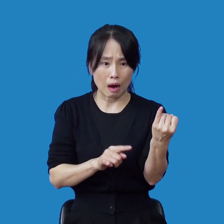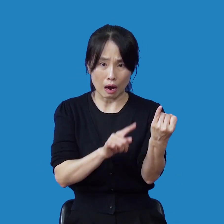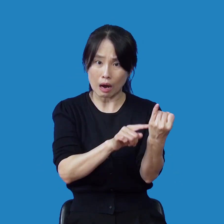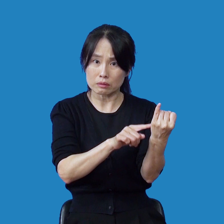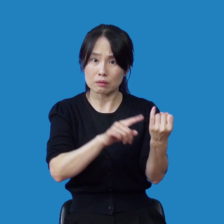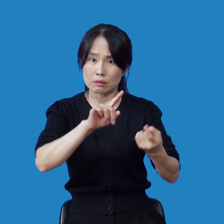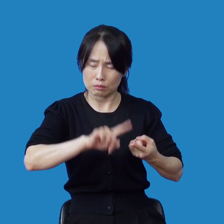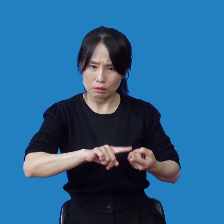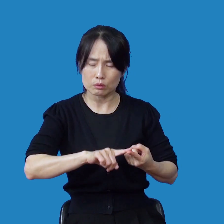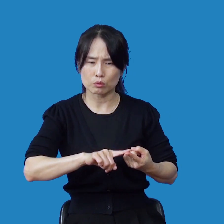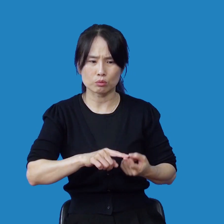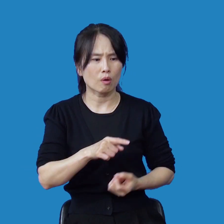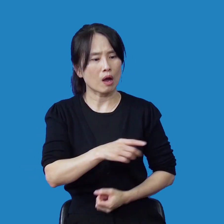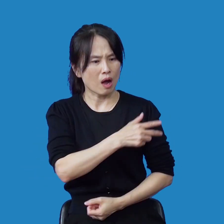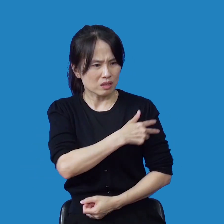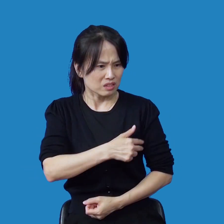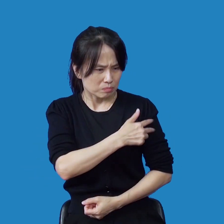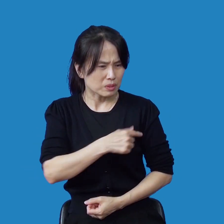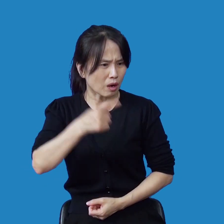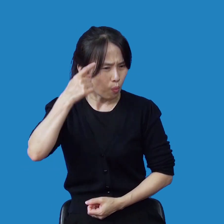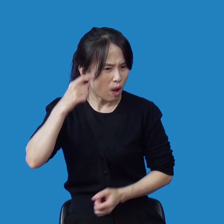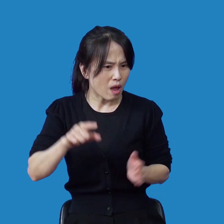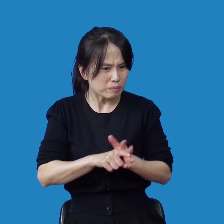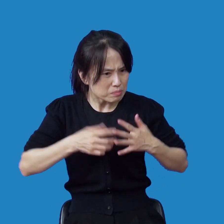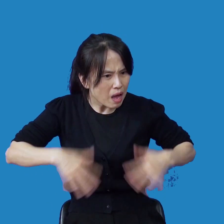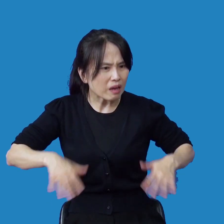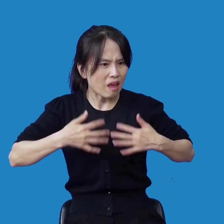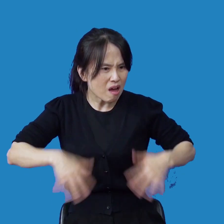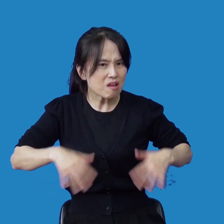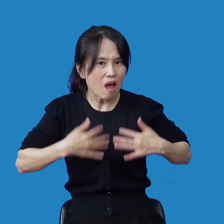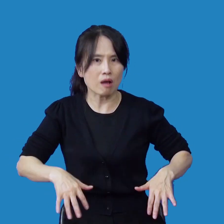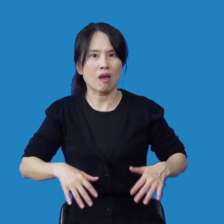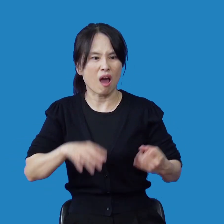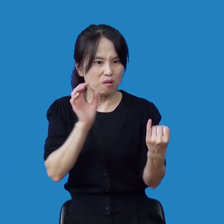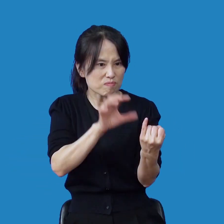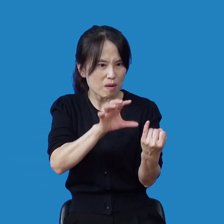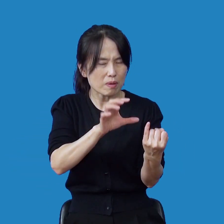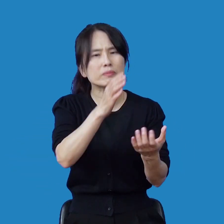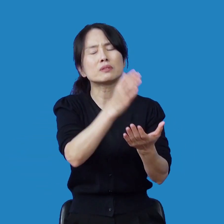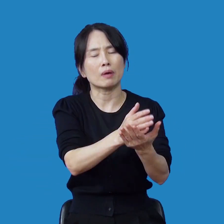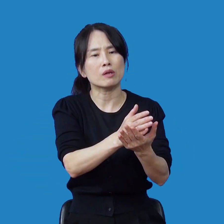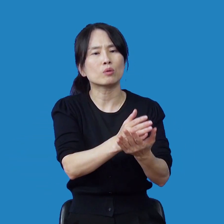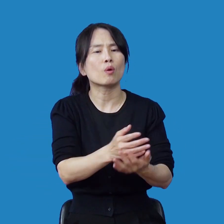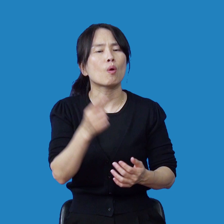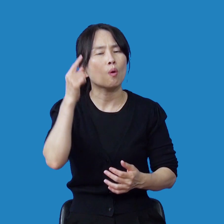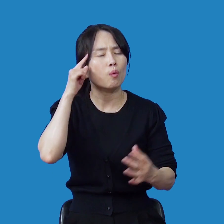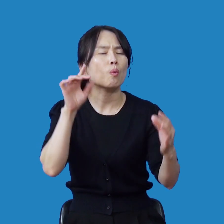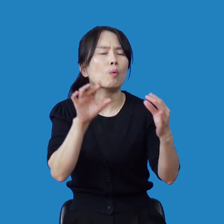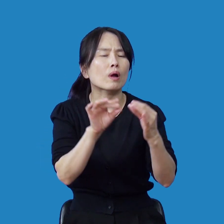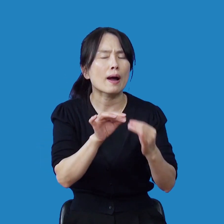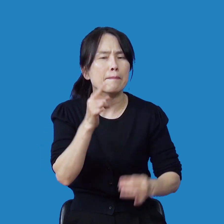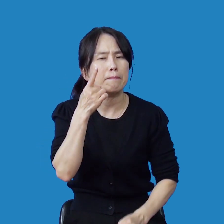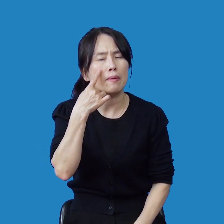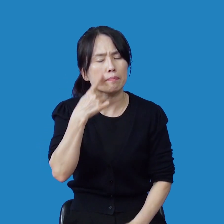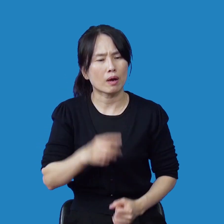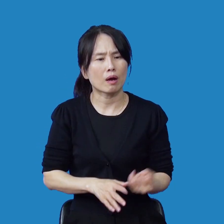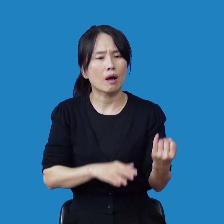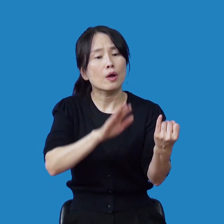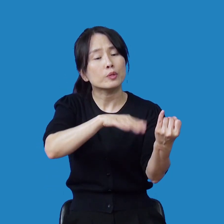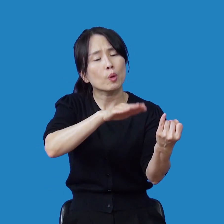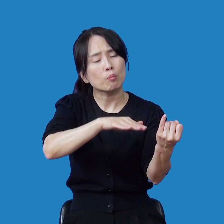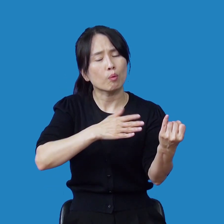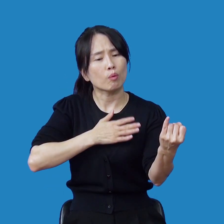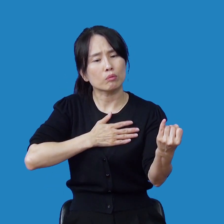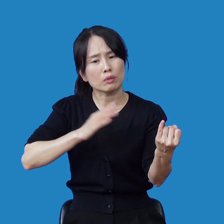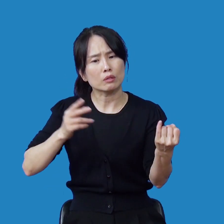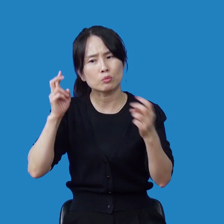집사라는 사람이 왜 그래? 하고 핀잔을 주지 말고 공감을 하십시오. 여보, 나는 아침에